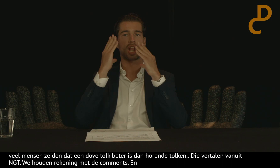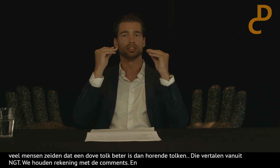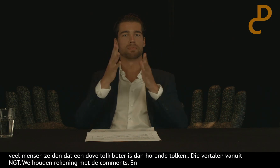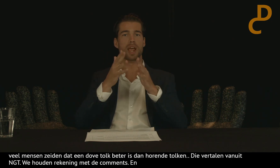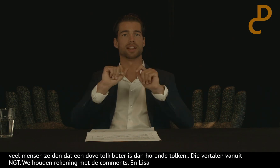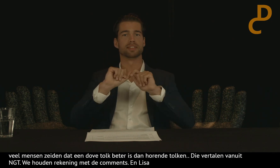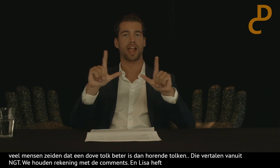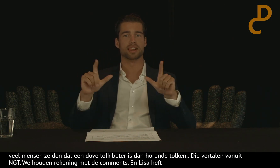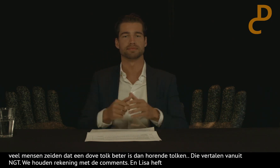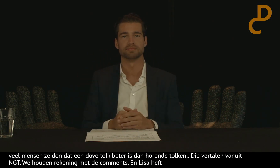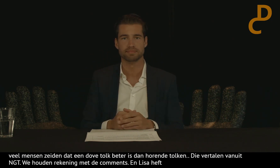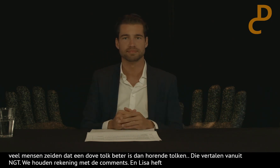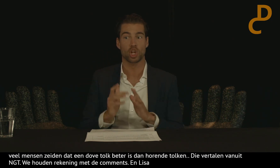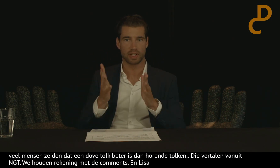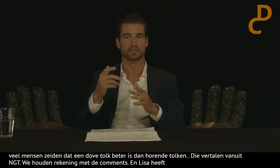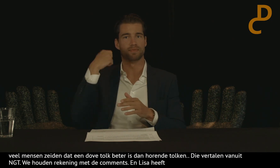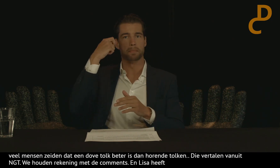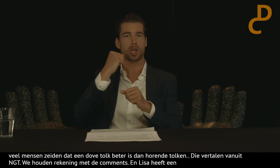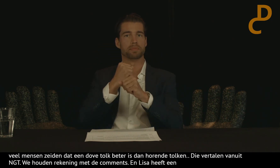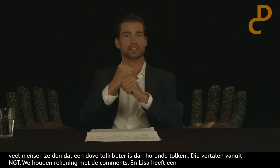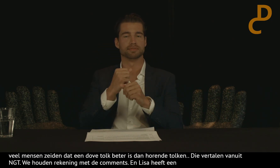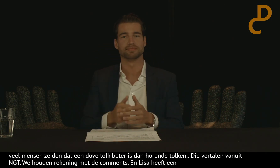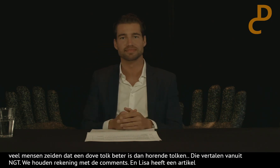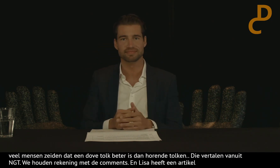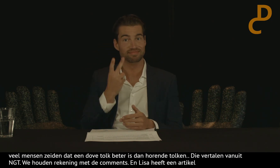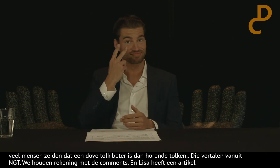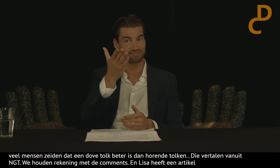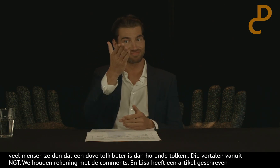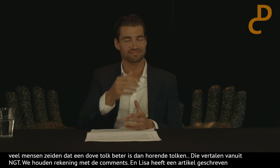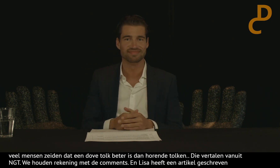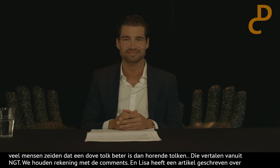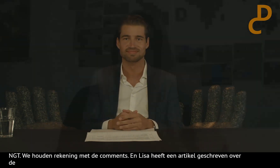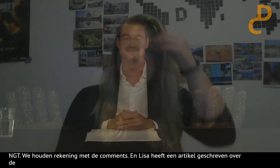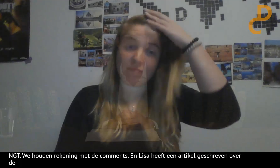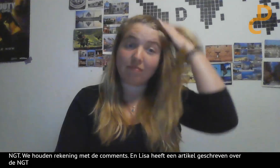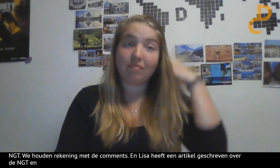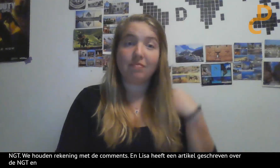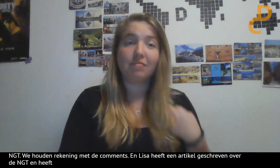een artikel geschreven over de Nederlandse gebarentaal en heeft daar ook een vlog van gemaakt. Kijk maar.